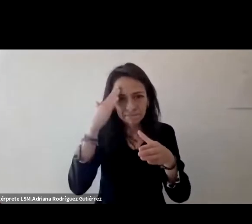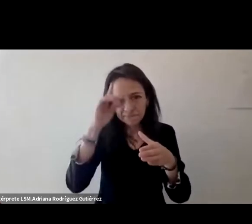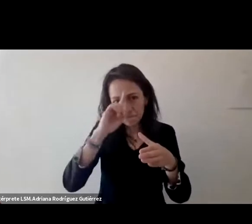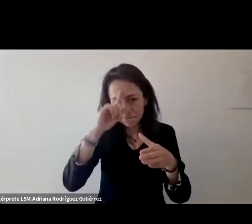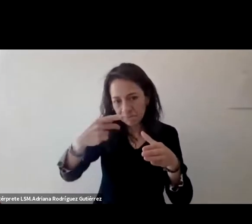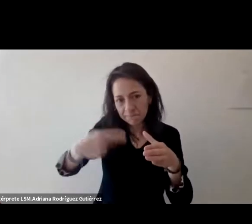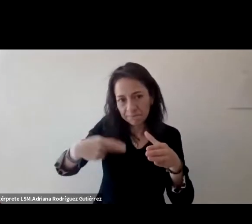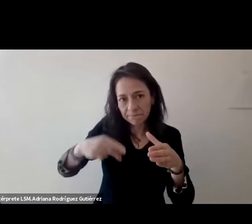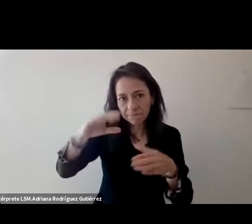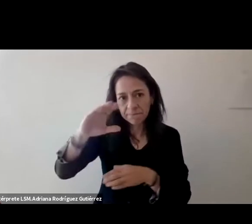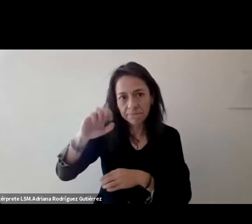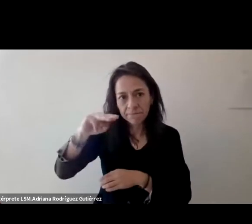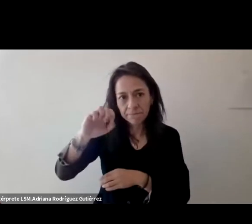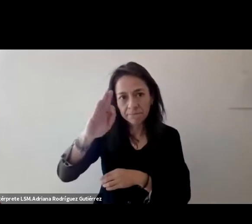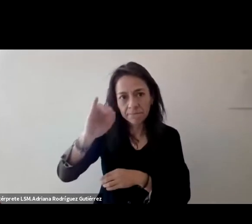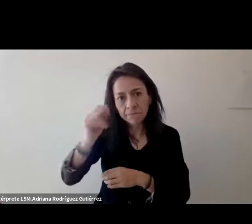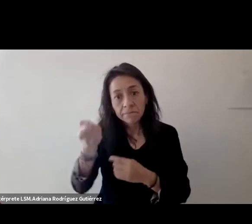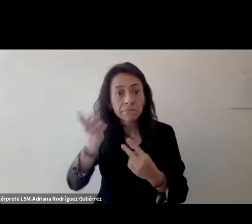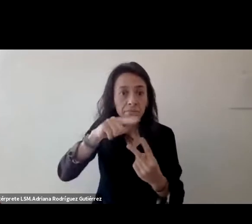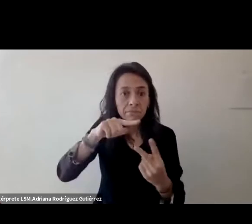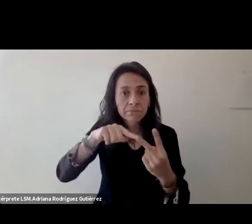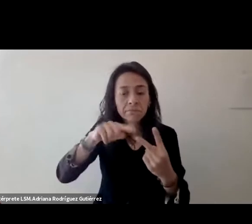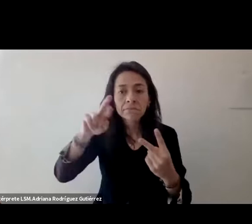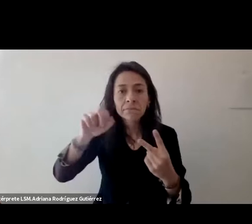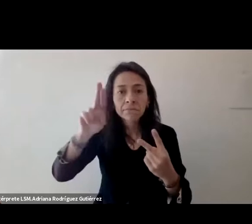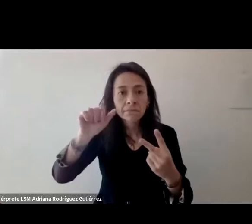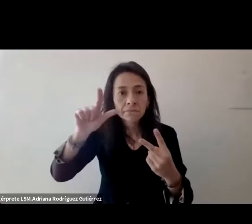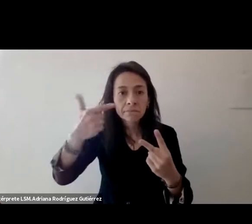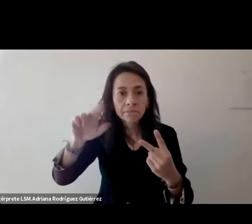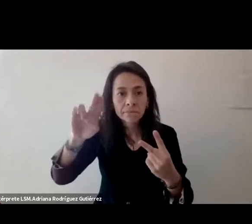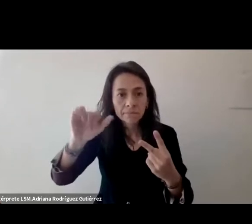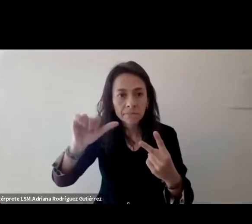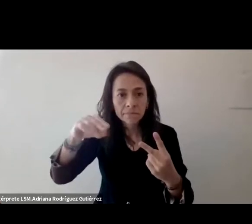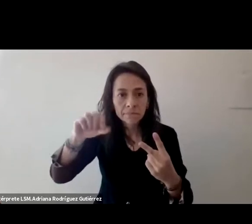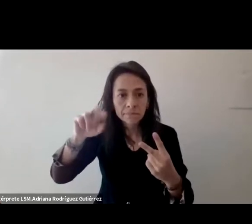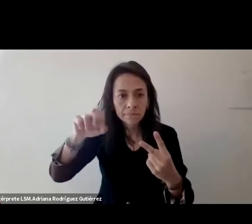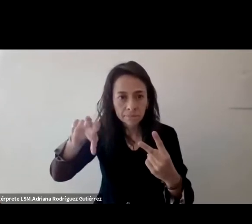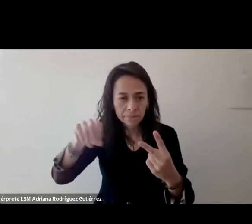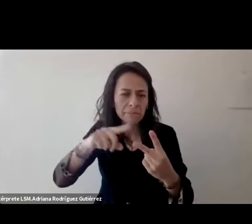o también Raúl García Moreno, el director jurídico del CEMEFI.